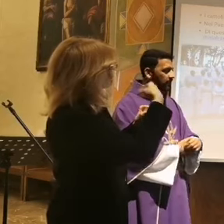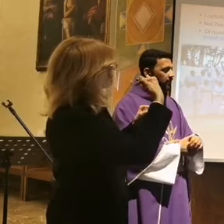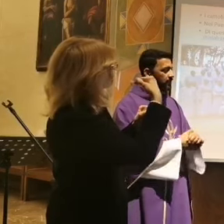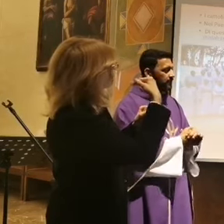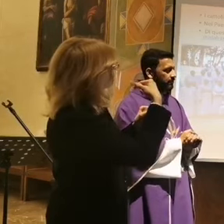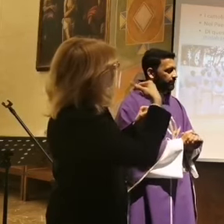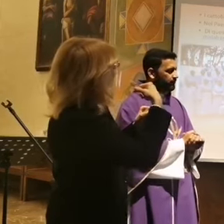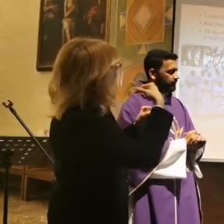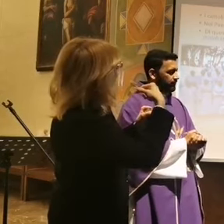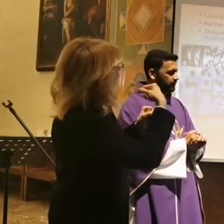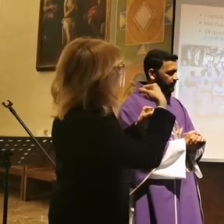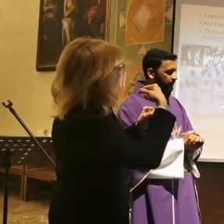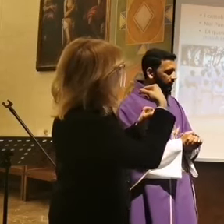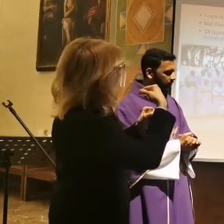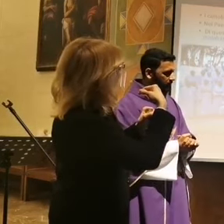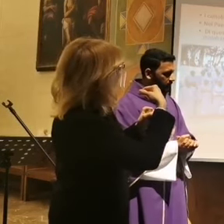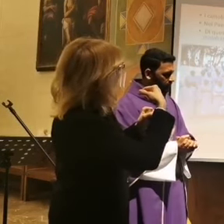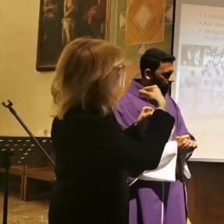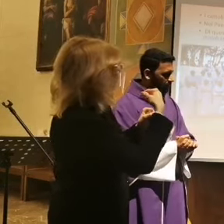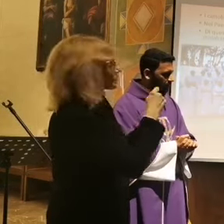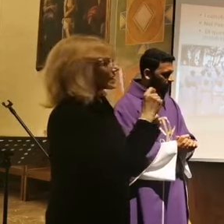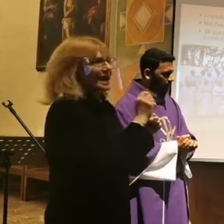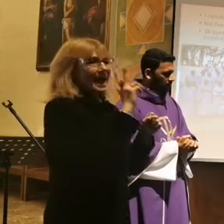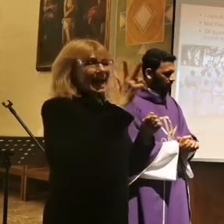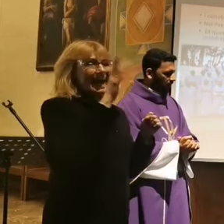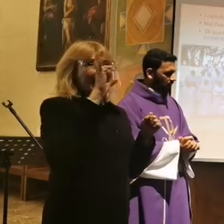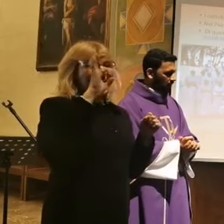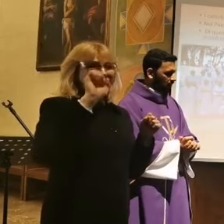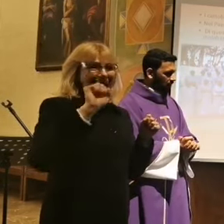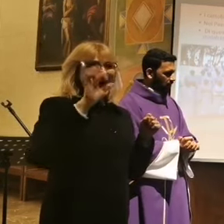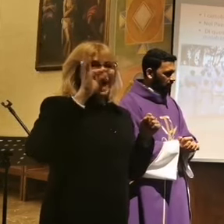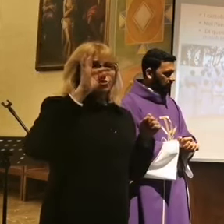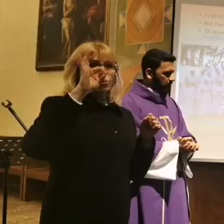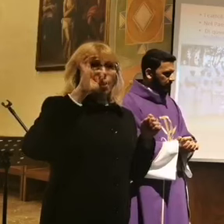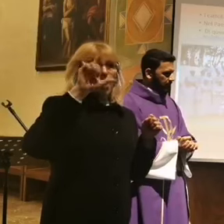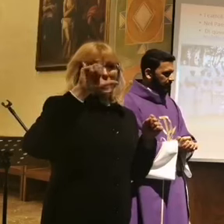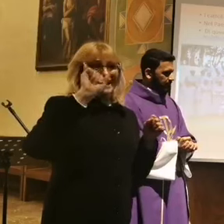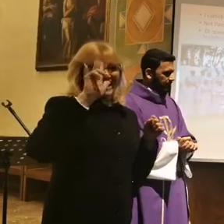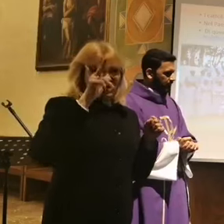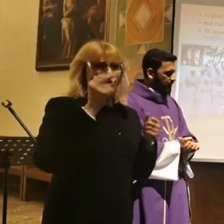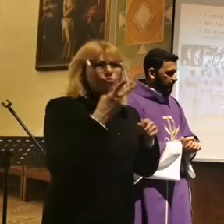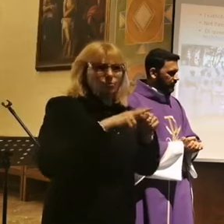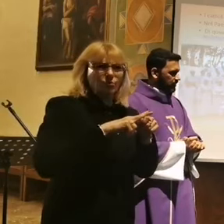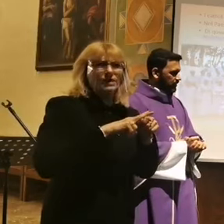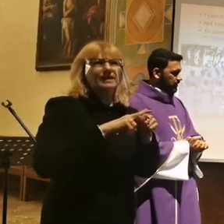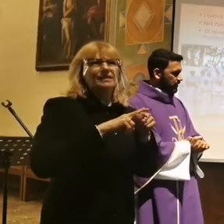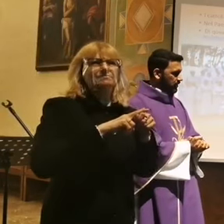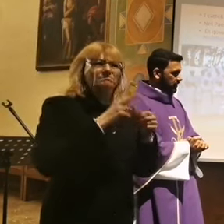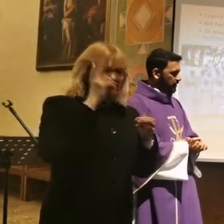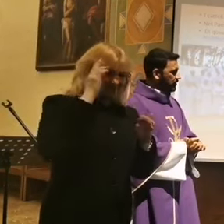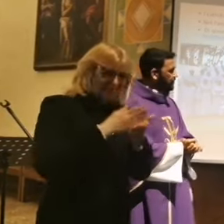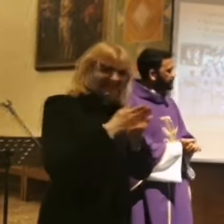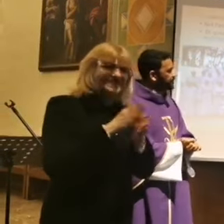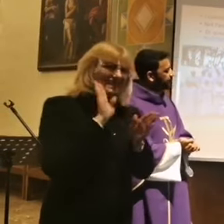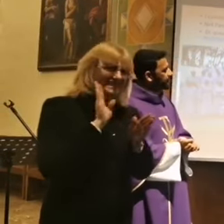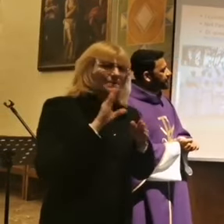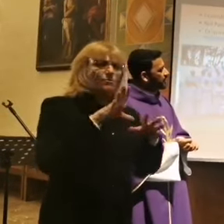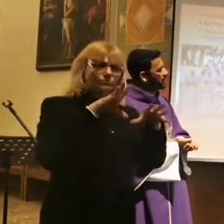2, ileś procenta, prawda, to są chrześcijanie, ale katolików, którzy są pod papieżem, czyli osoby tej samej wiary, co my, to